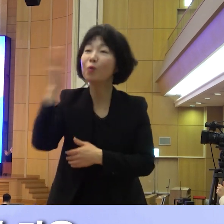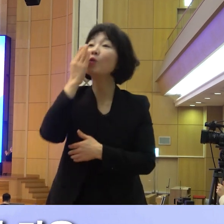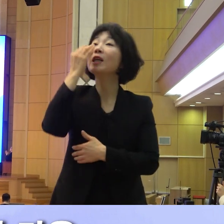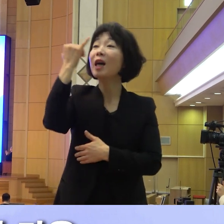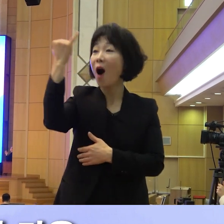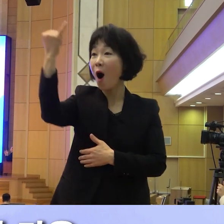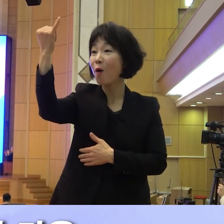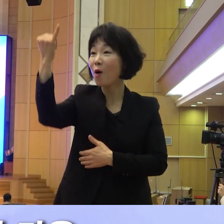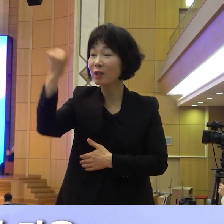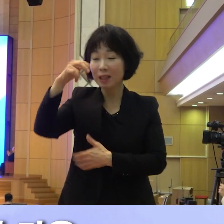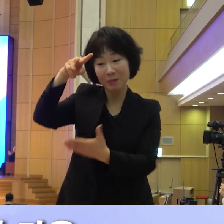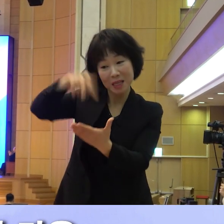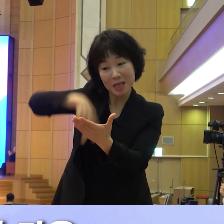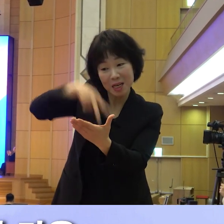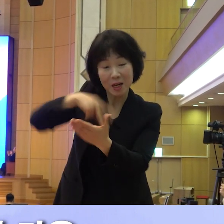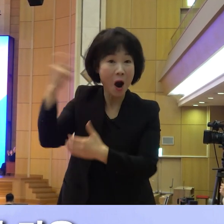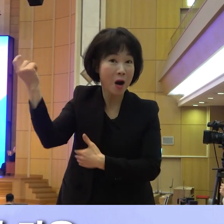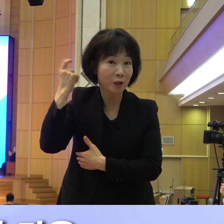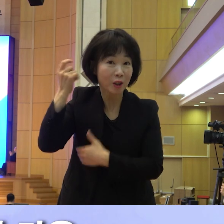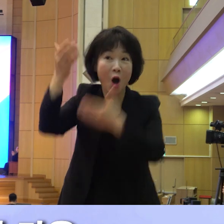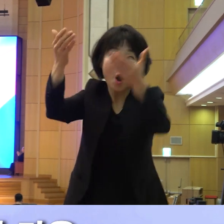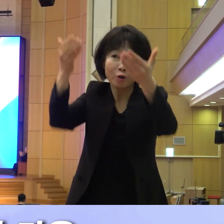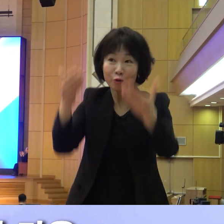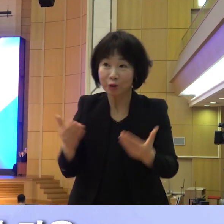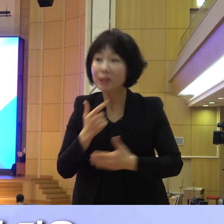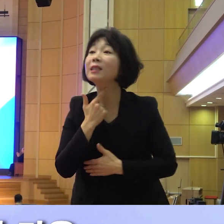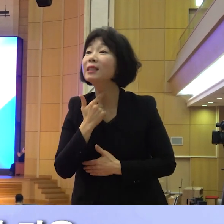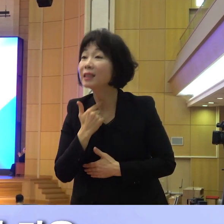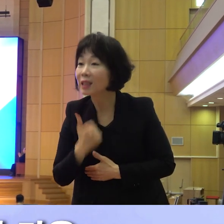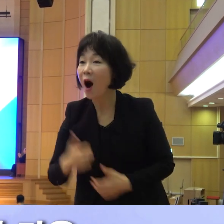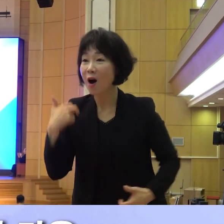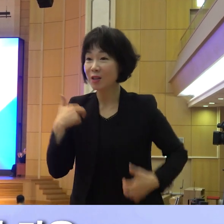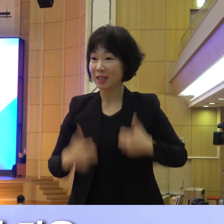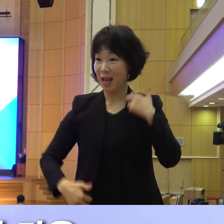귀하다 우리 어머님이 들려주시던